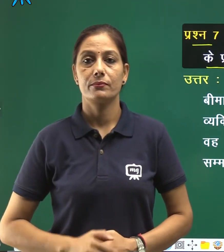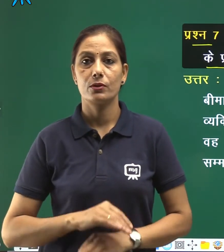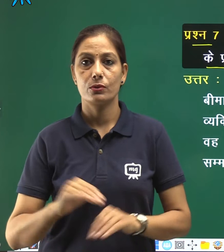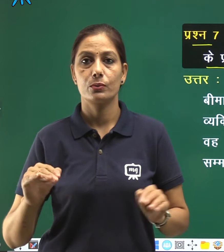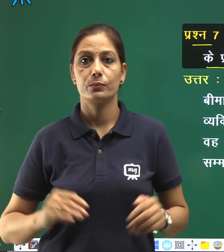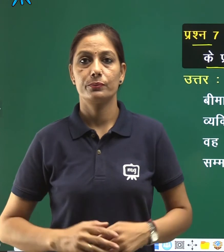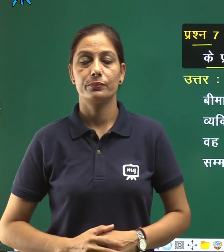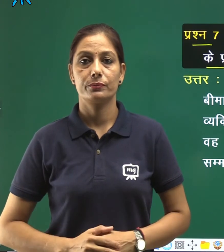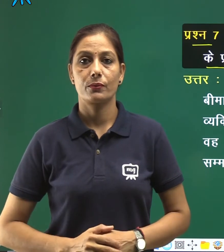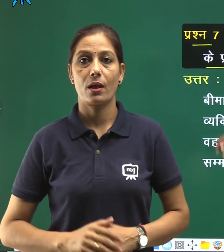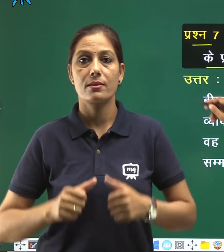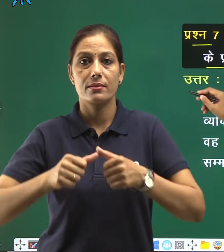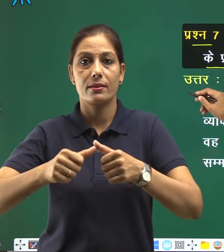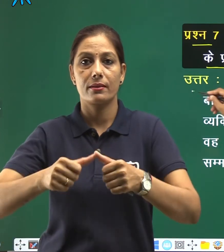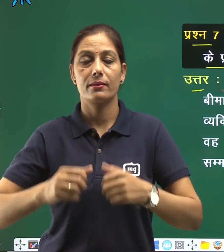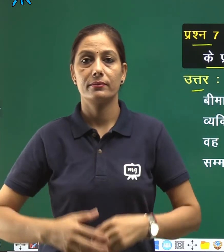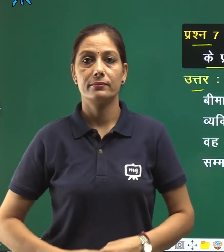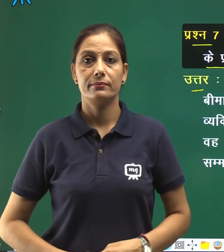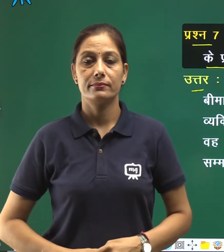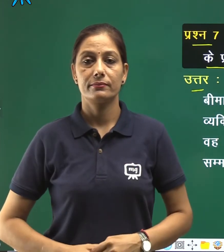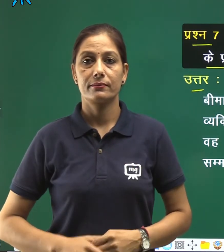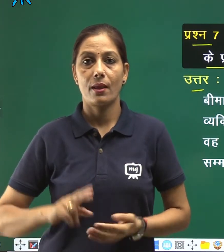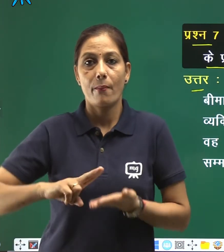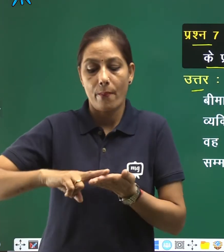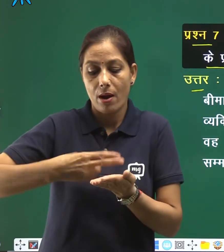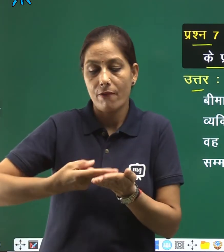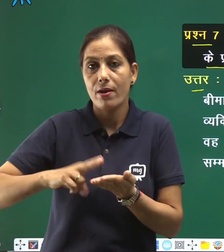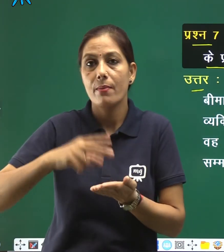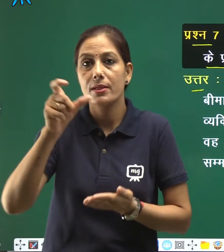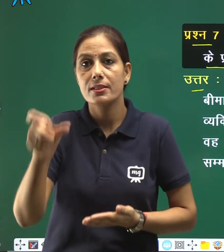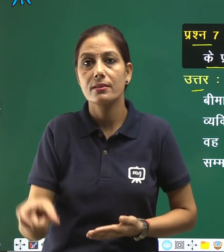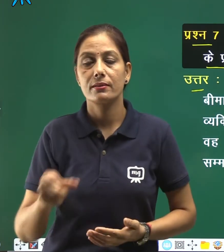बच्चों, उत्तर है पान वाला